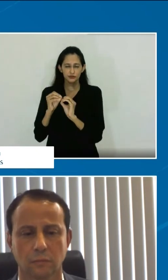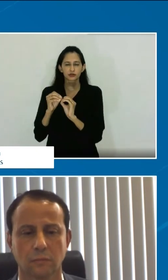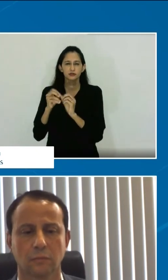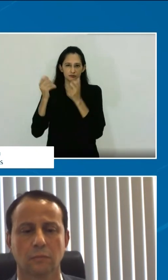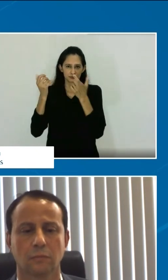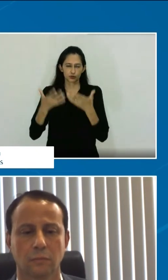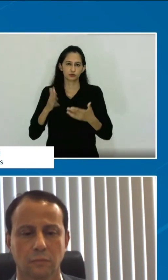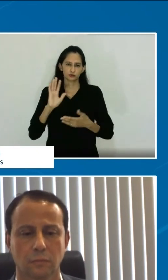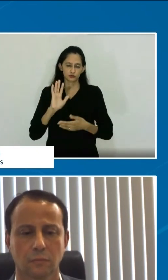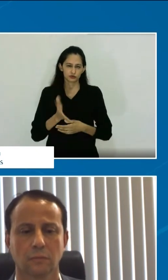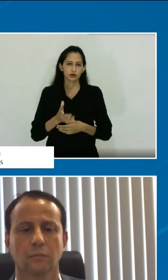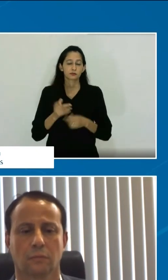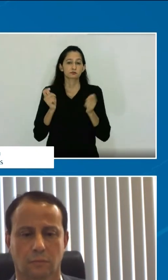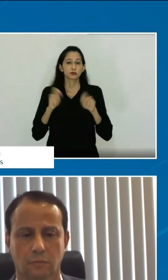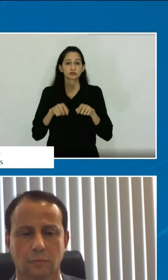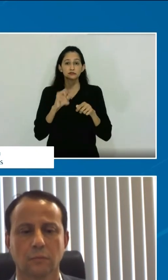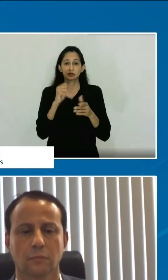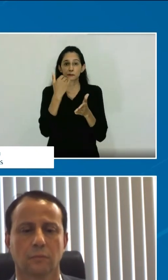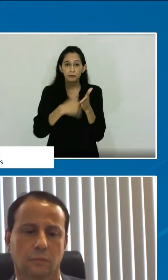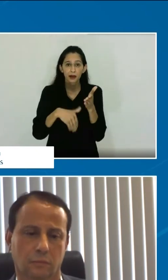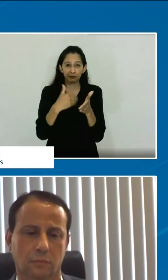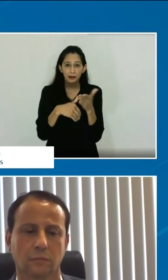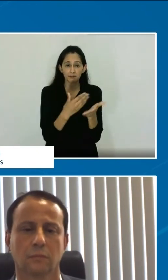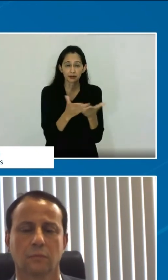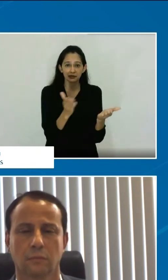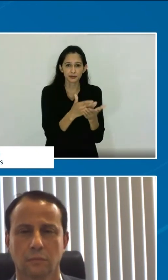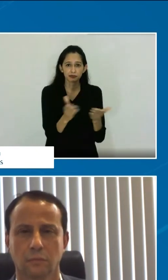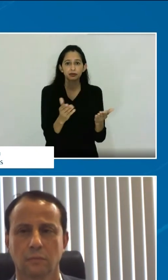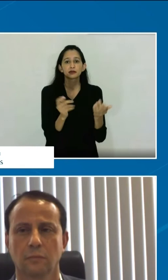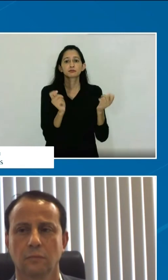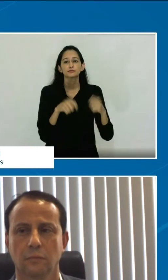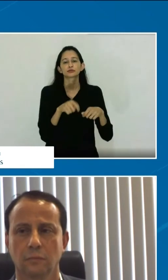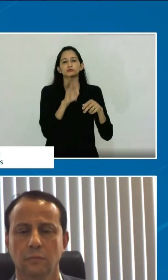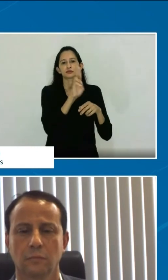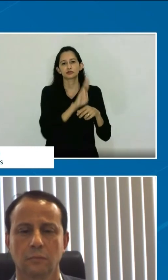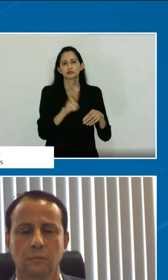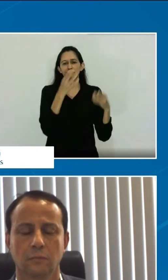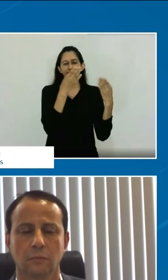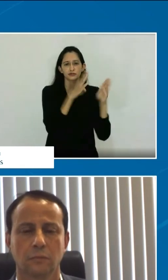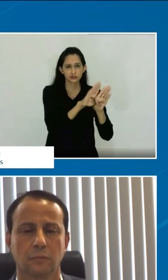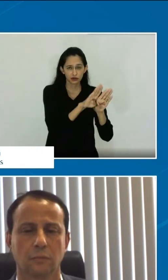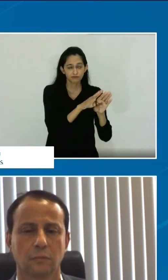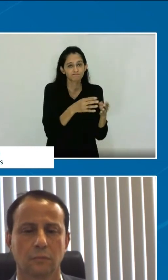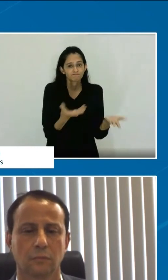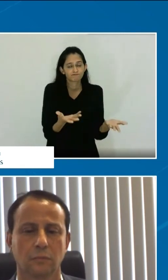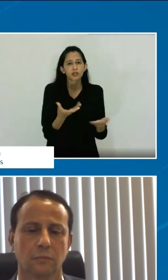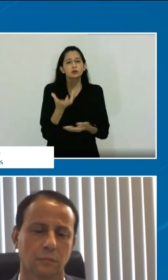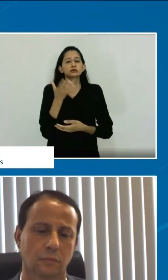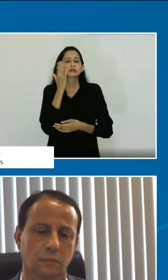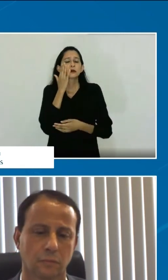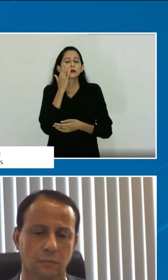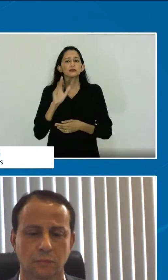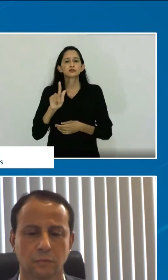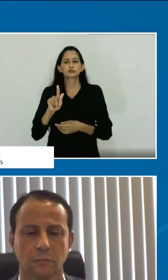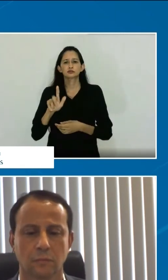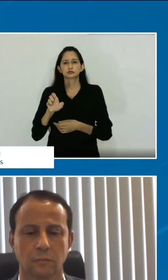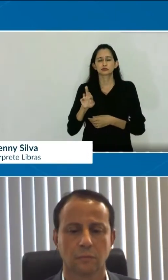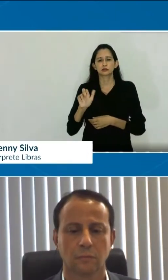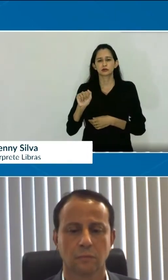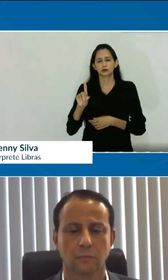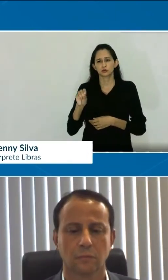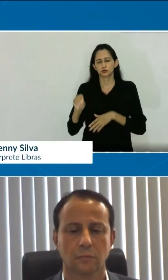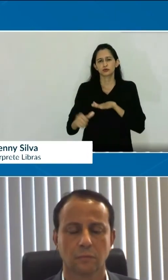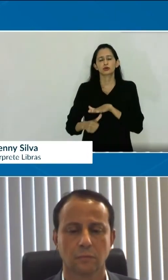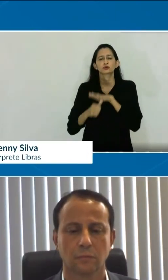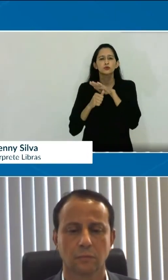as universidades fecharem aí no máximo em maio por falta de recurso. Eu queria ouvir, então, o professor Geraldo. Reitor, o